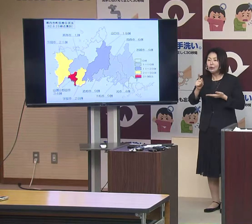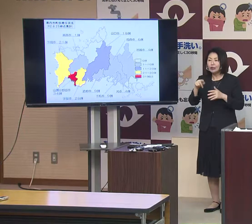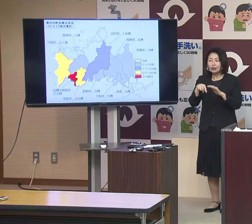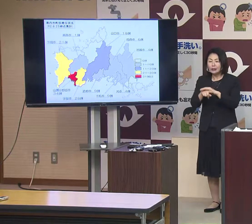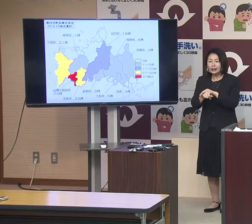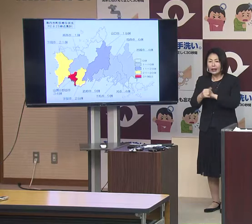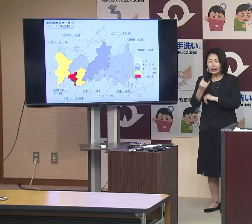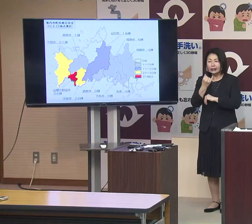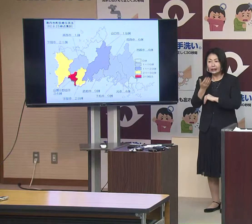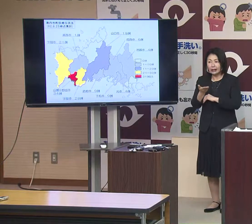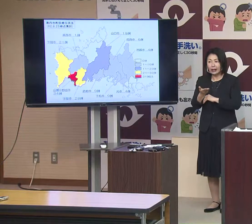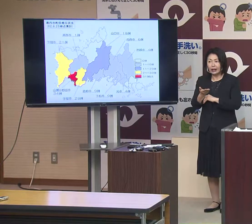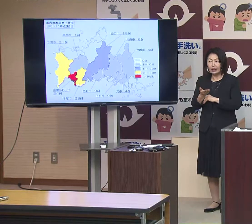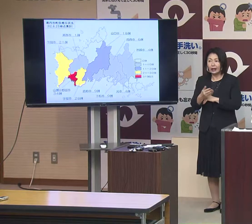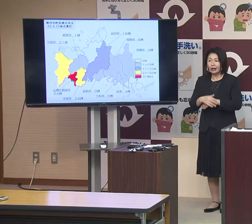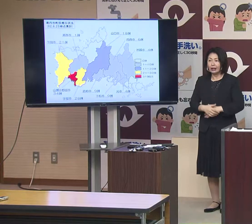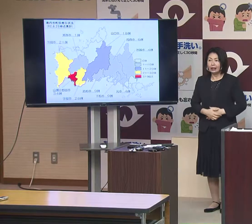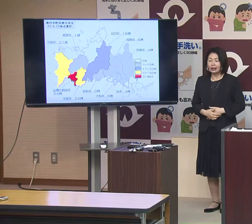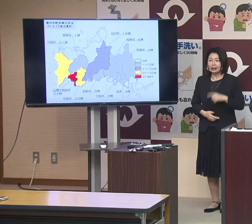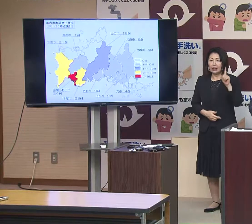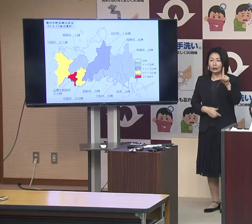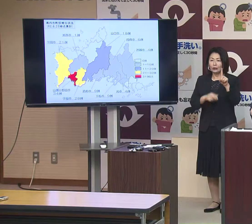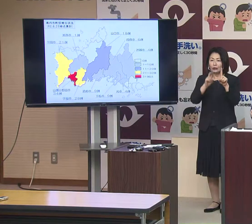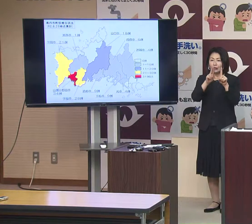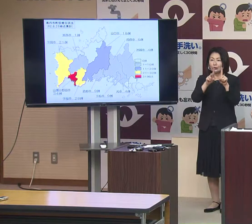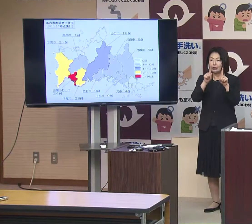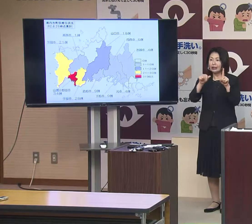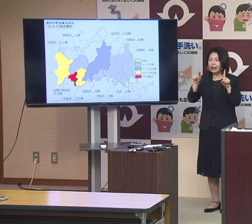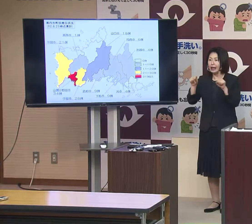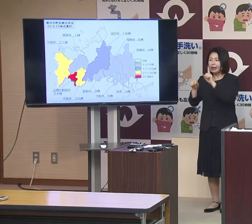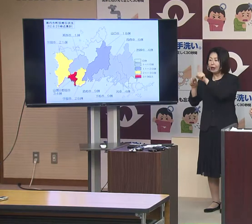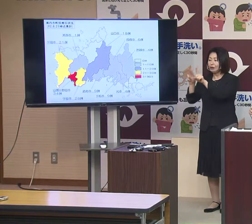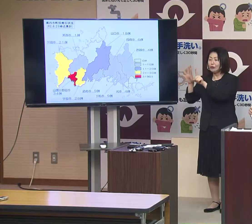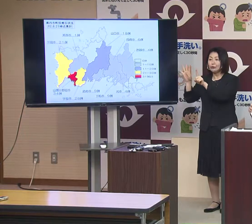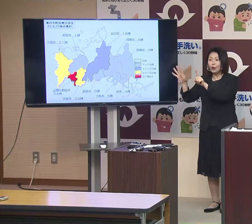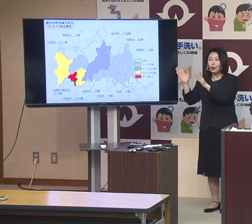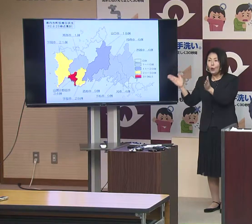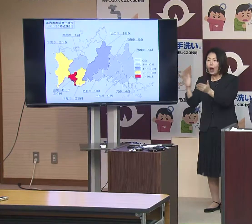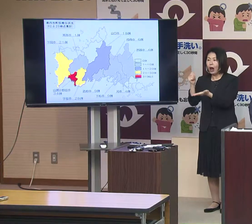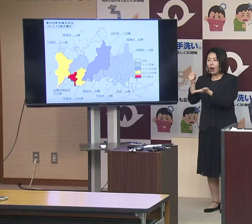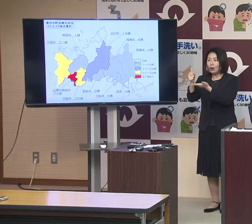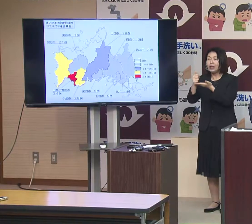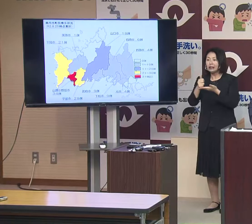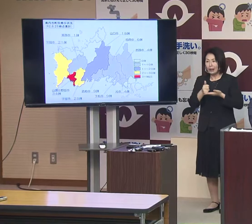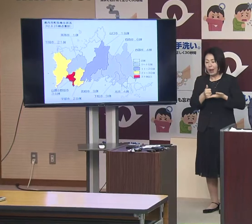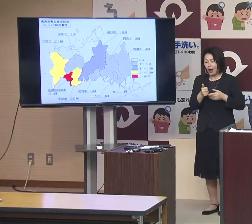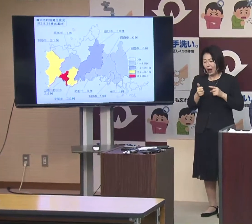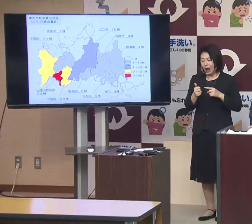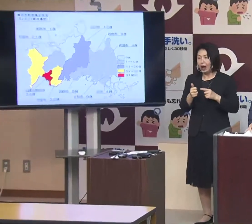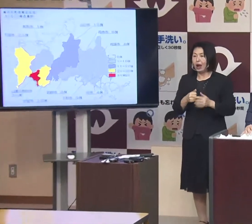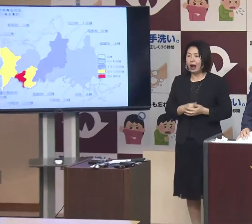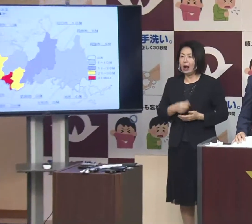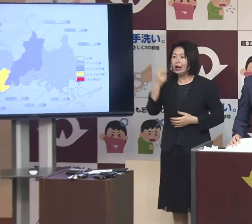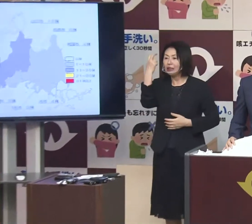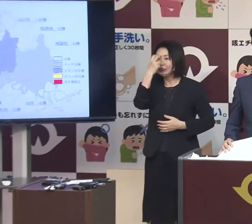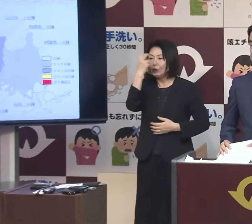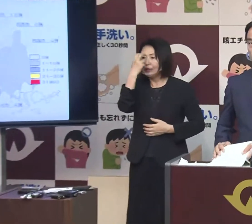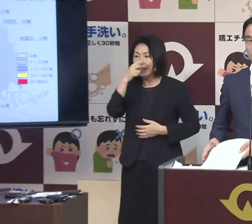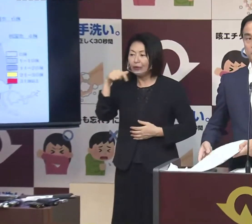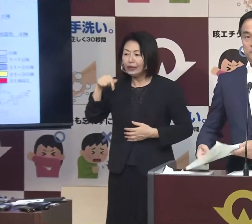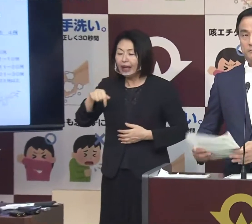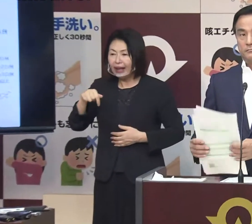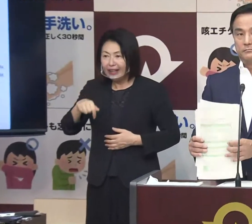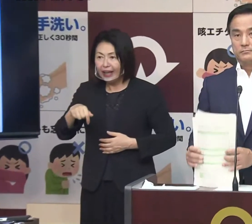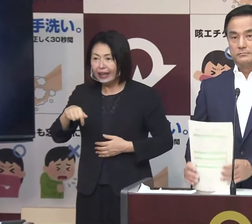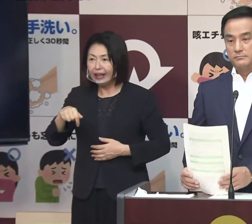ということで、1から24、 1から24はお客さん。 お客さんでございます。調査の中で調べられ